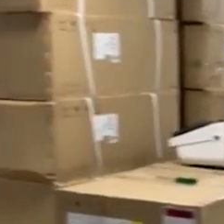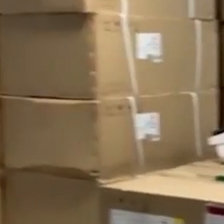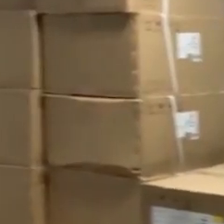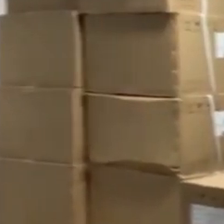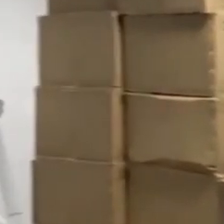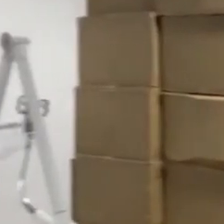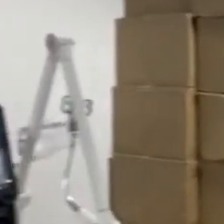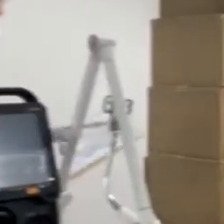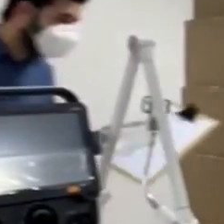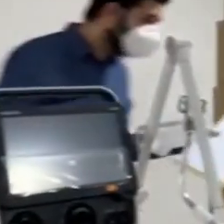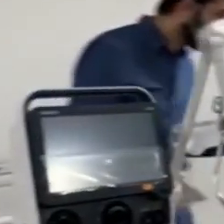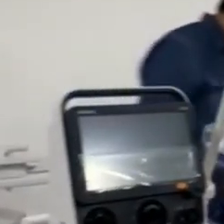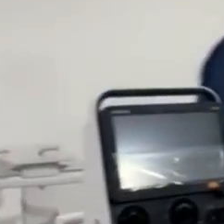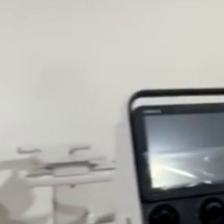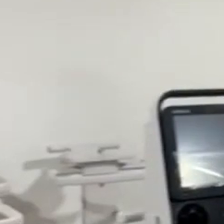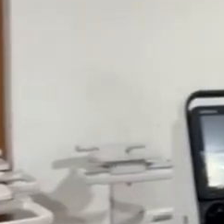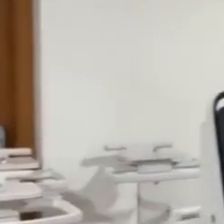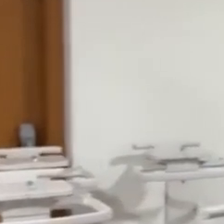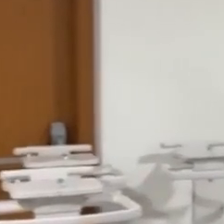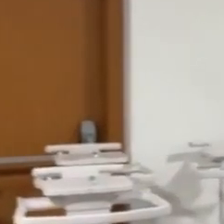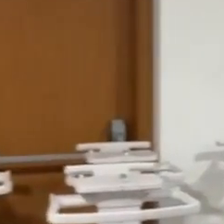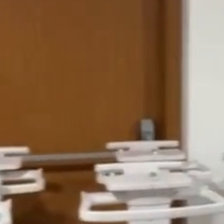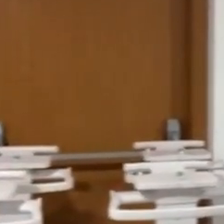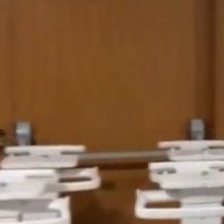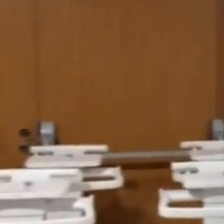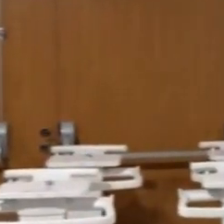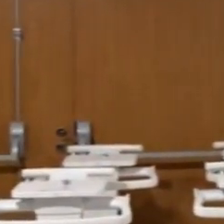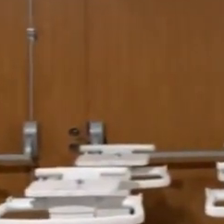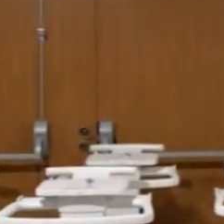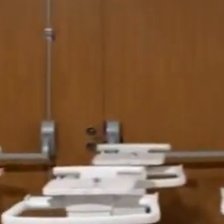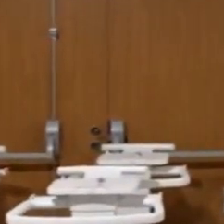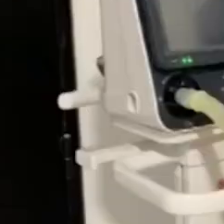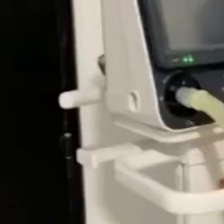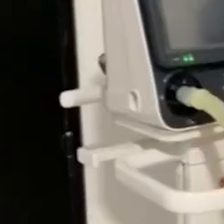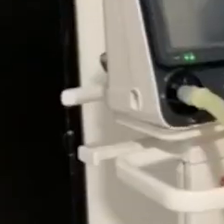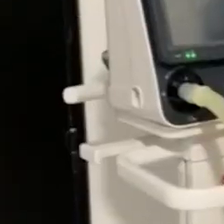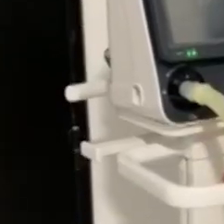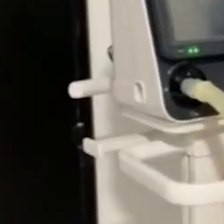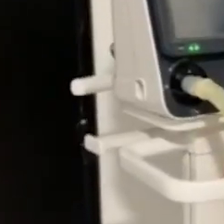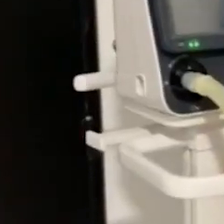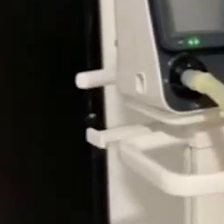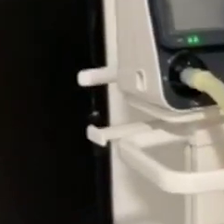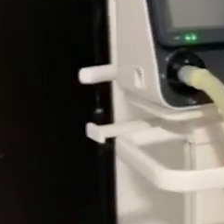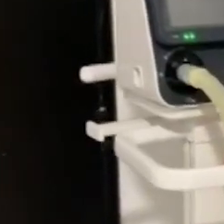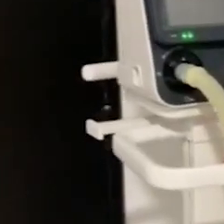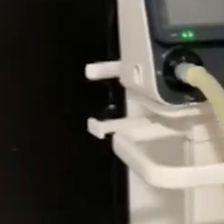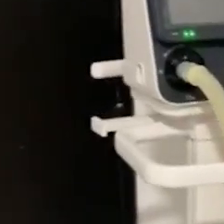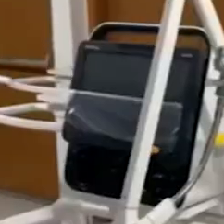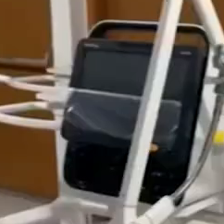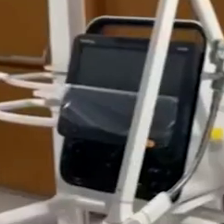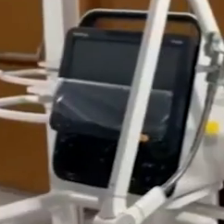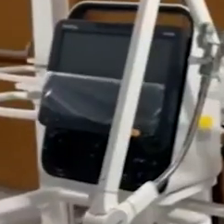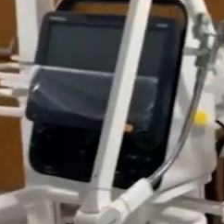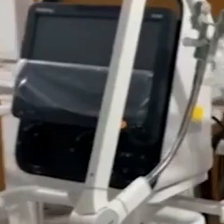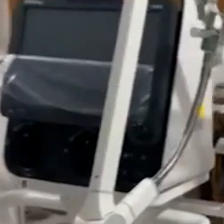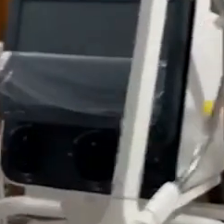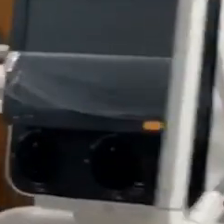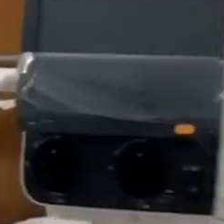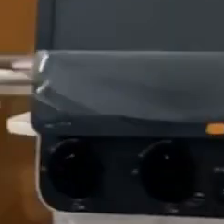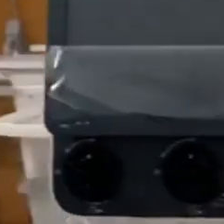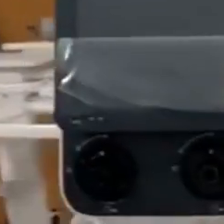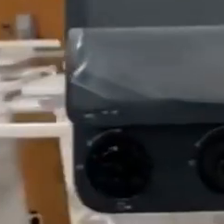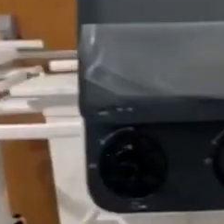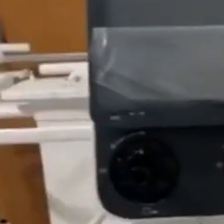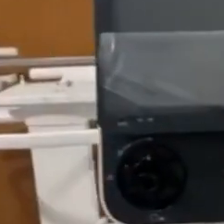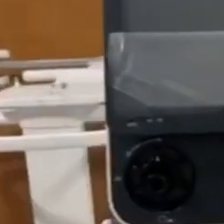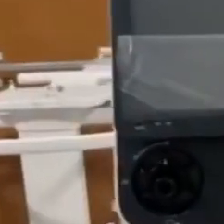da seguinte forma: 200 para o Hospital de Referência Ronaldo Gasola, 80 para o Hospital de Campanha no Rio Centro e 20 para a